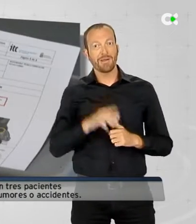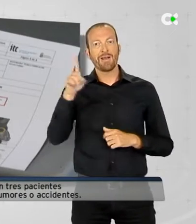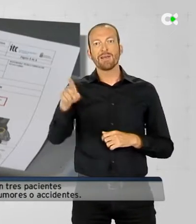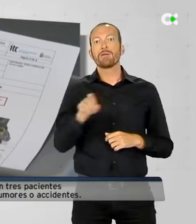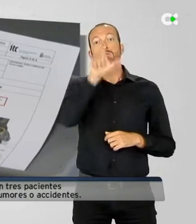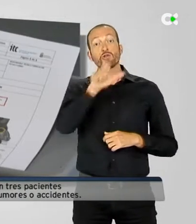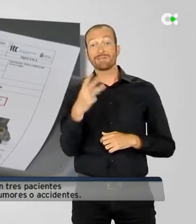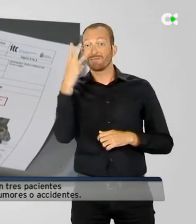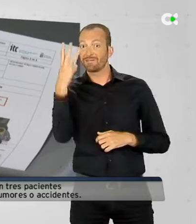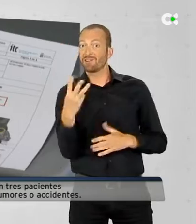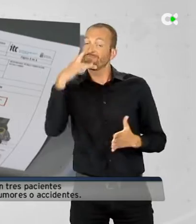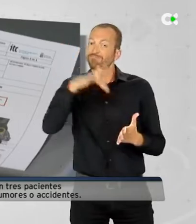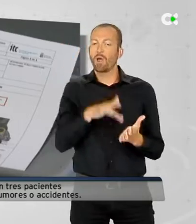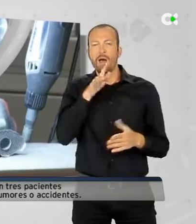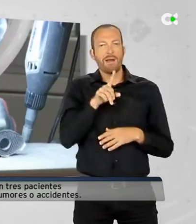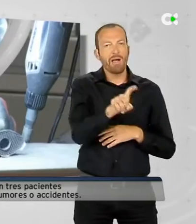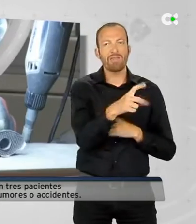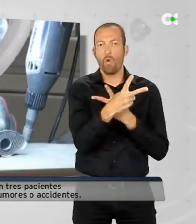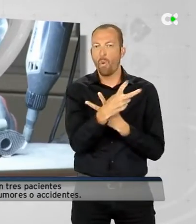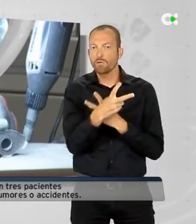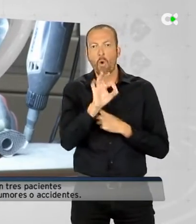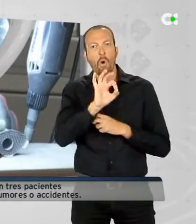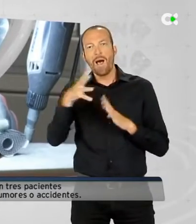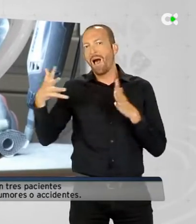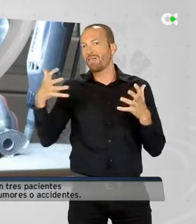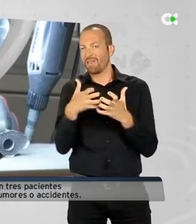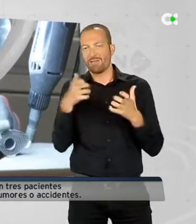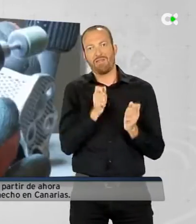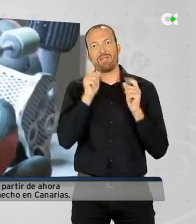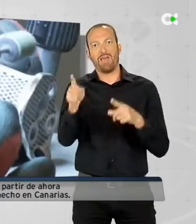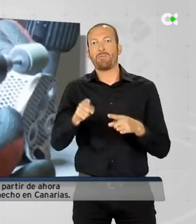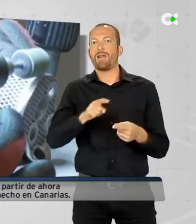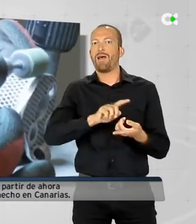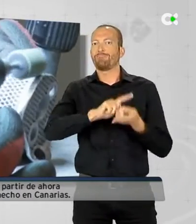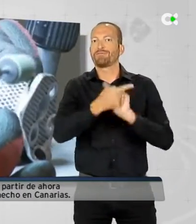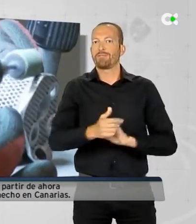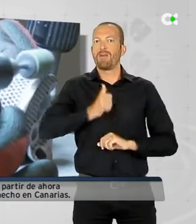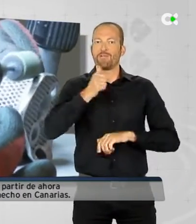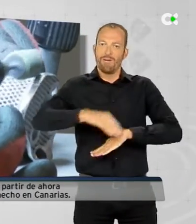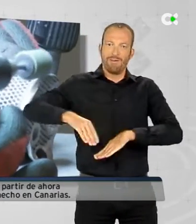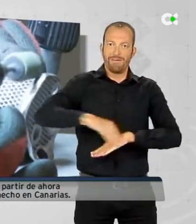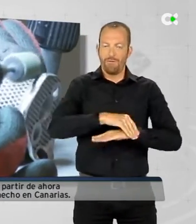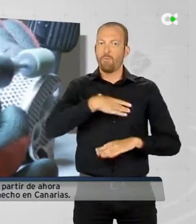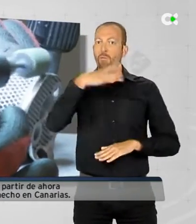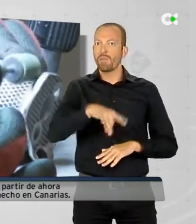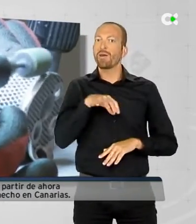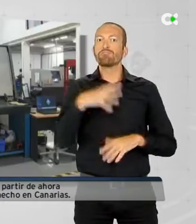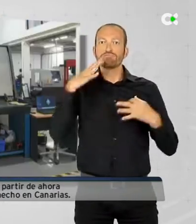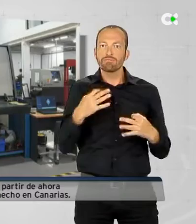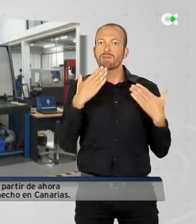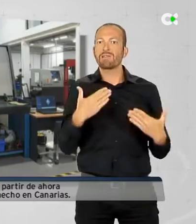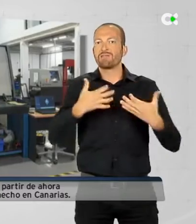tres pacientes afectados por tumores óseos o accidentes. Llevarán, a partir de ahora, un implante hecho en